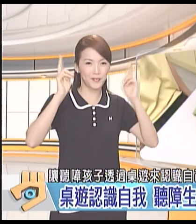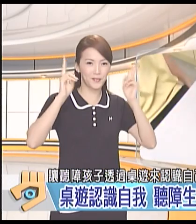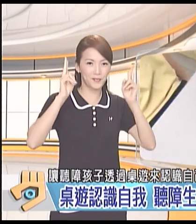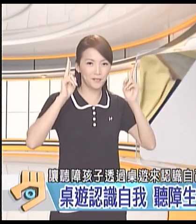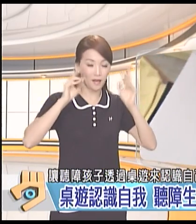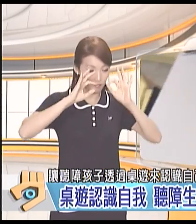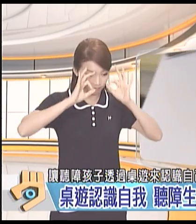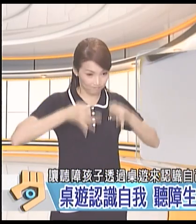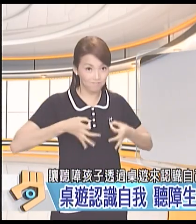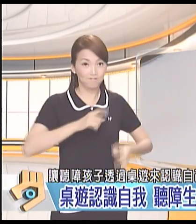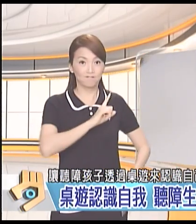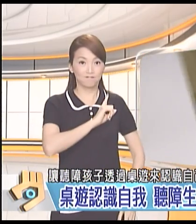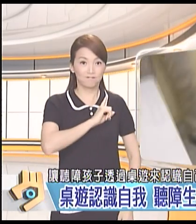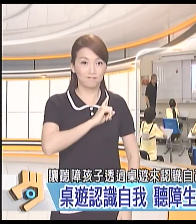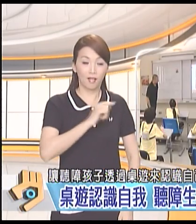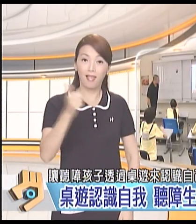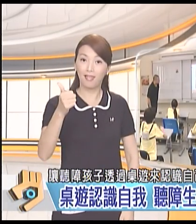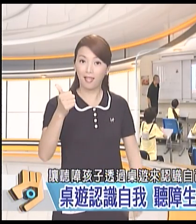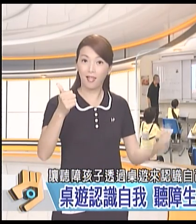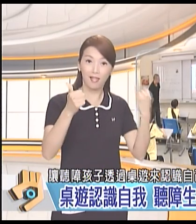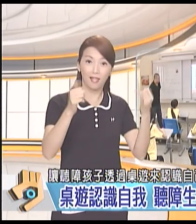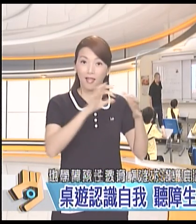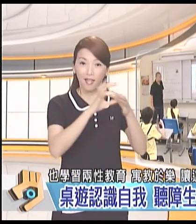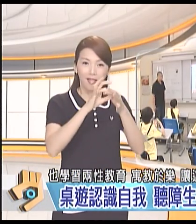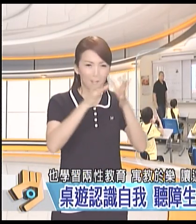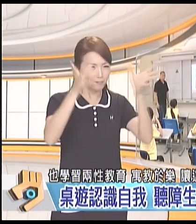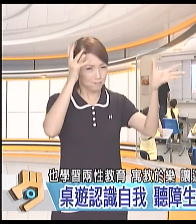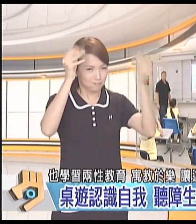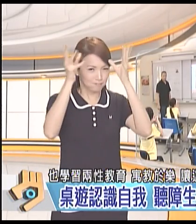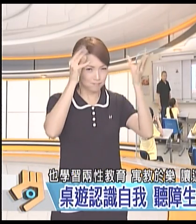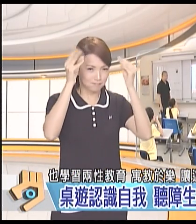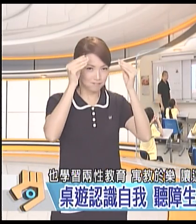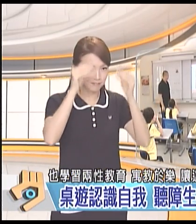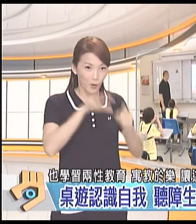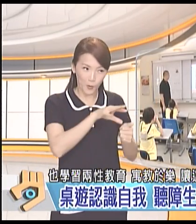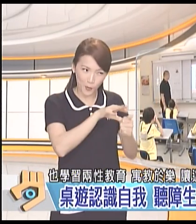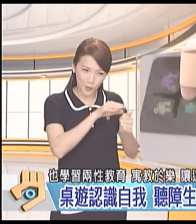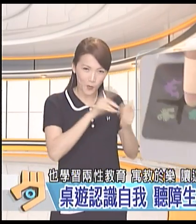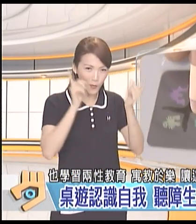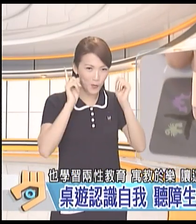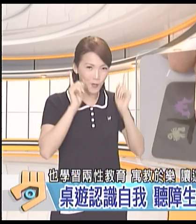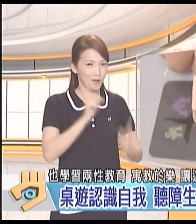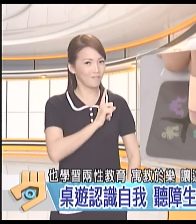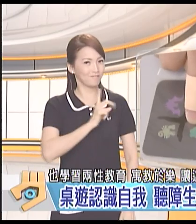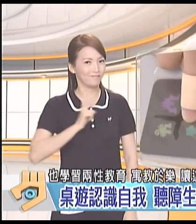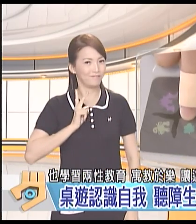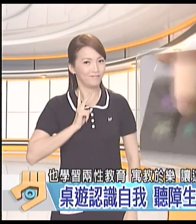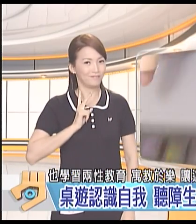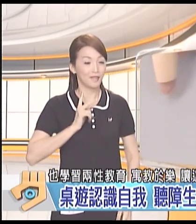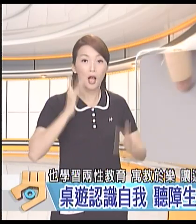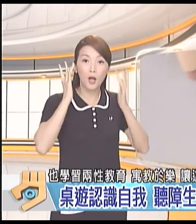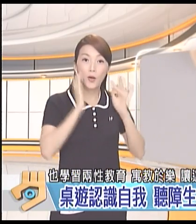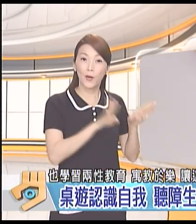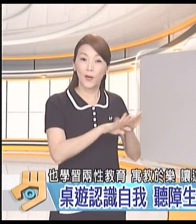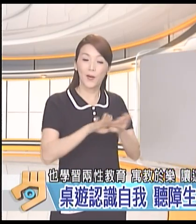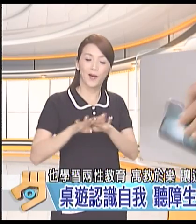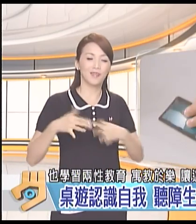透过桌游来认识自己，也学习两性教育，寓教于乐，让这个暑假不一